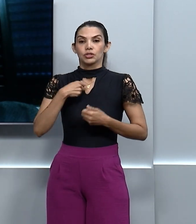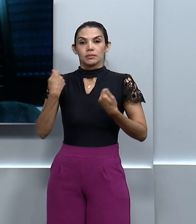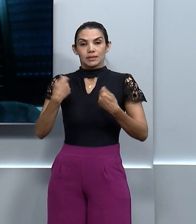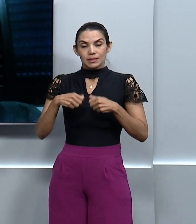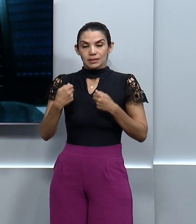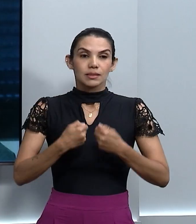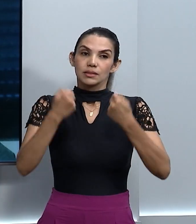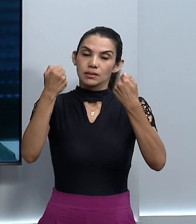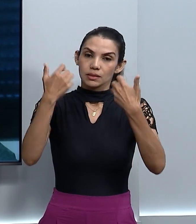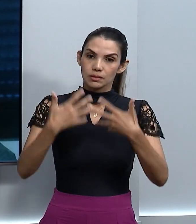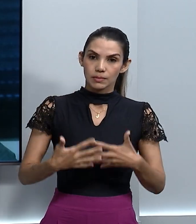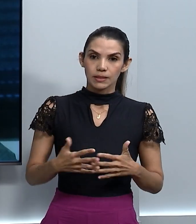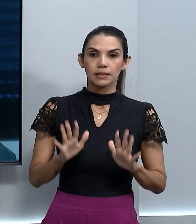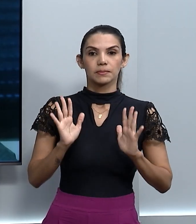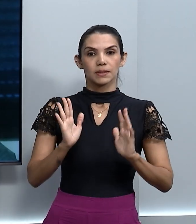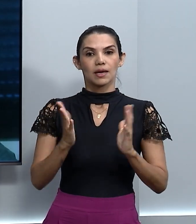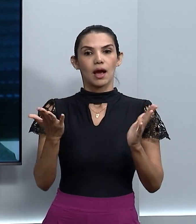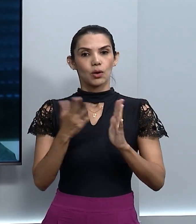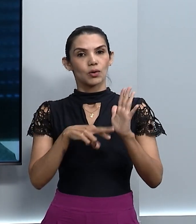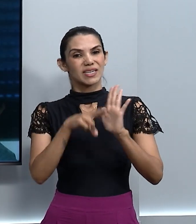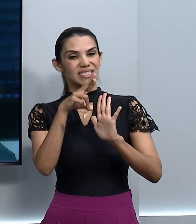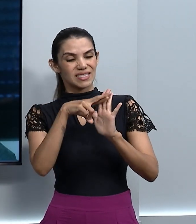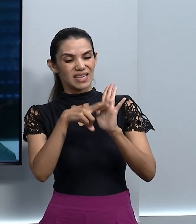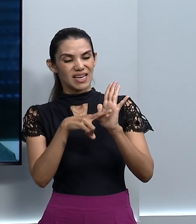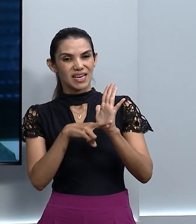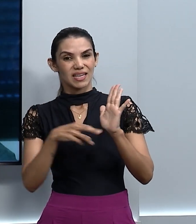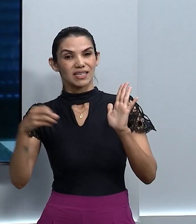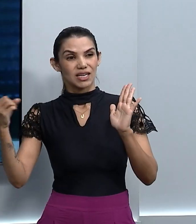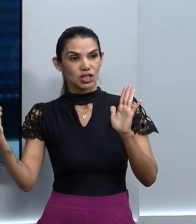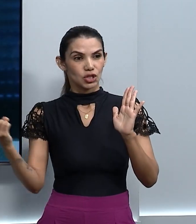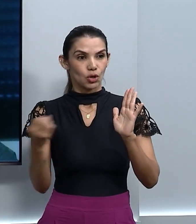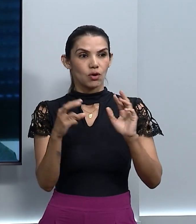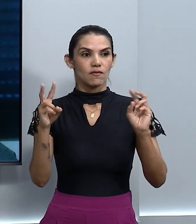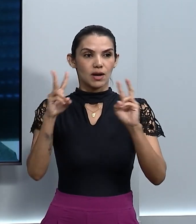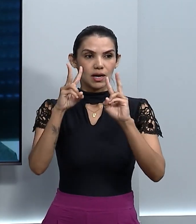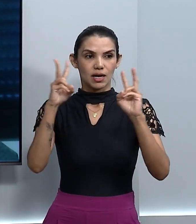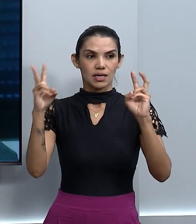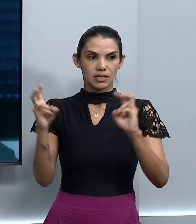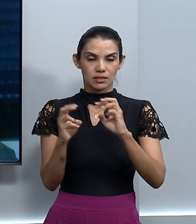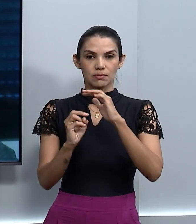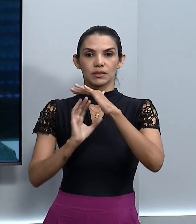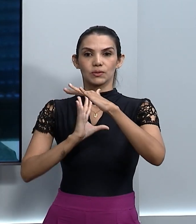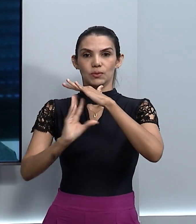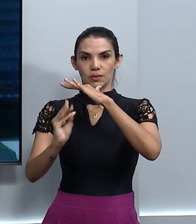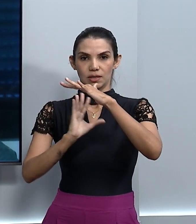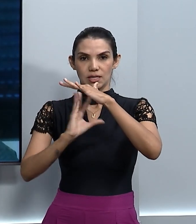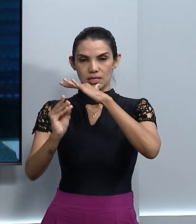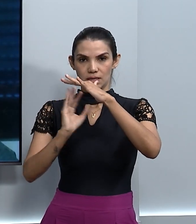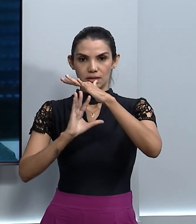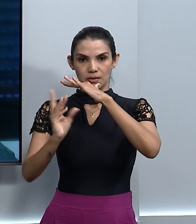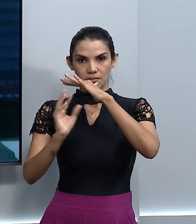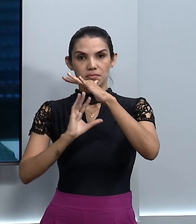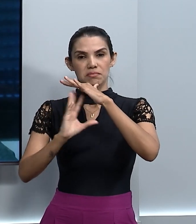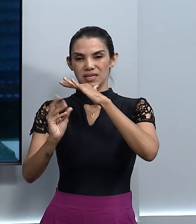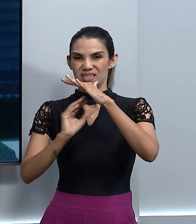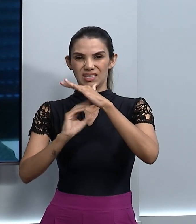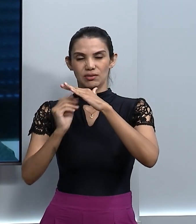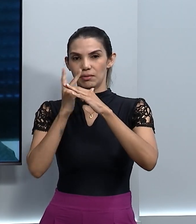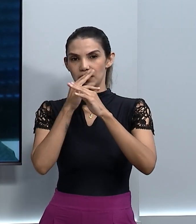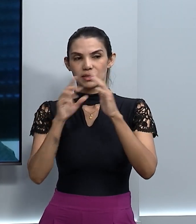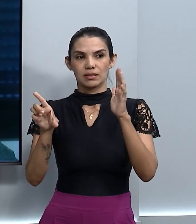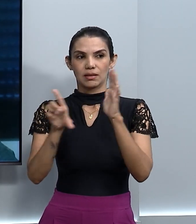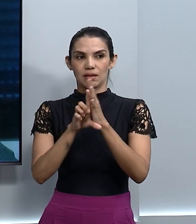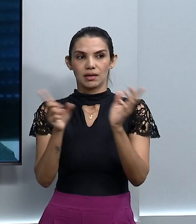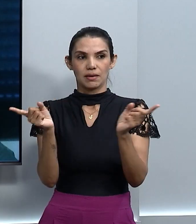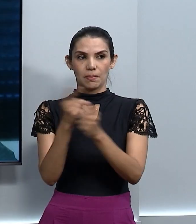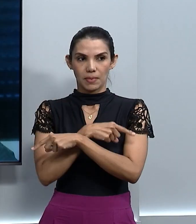que essa repressão ao migrante em situação irregular, né, que o governo tende a chamar de ilegal, ela